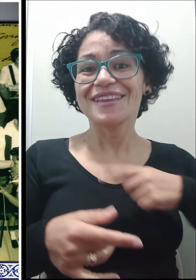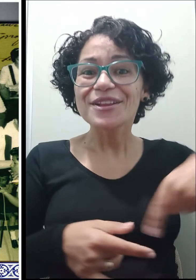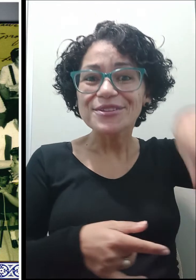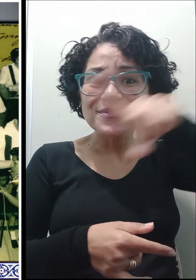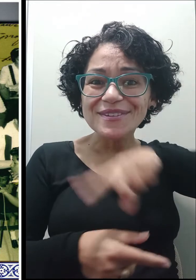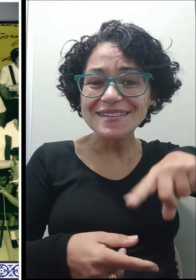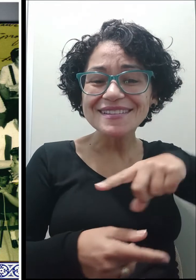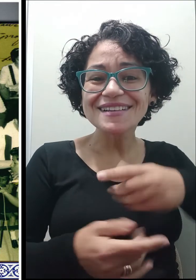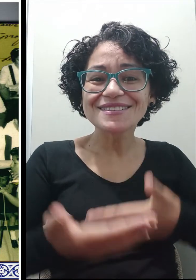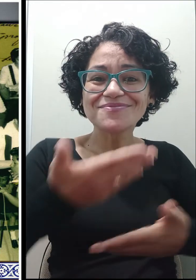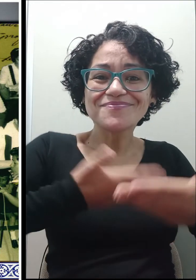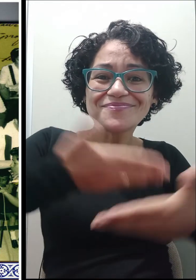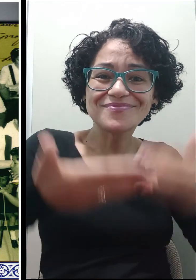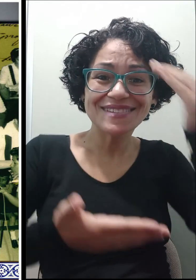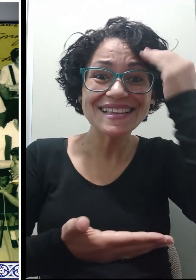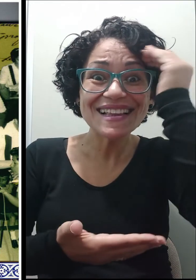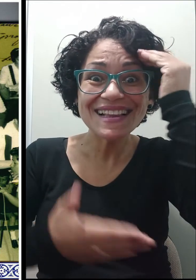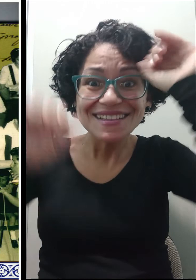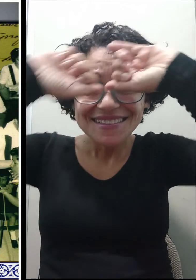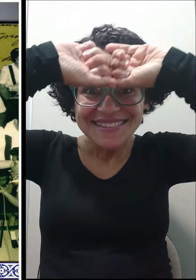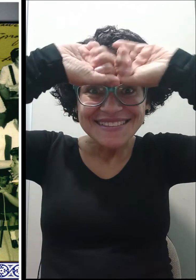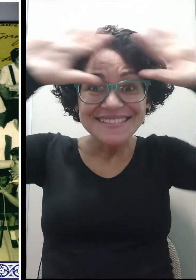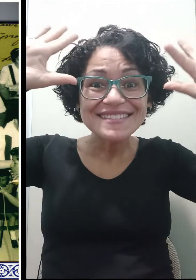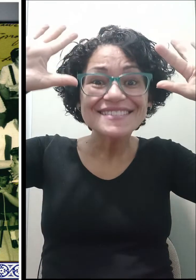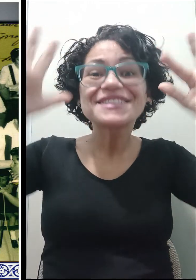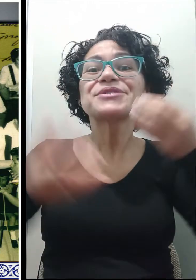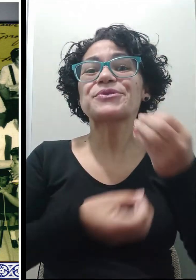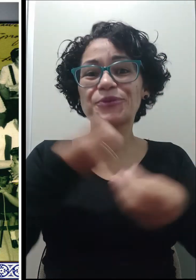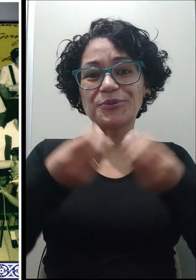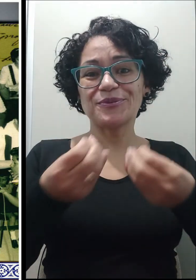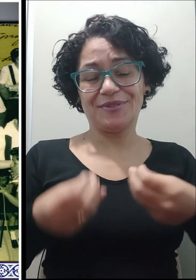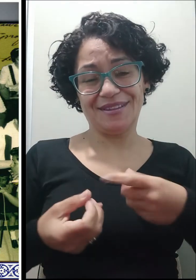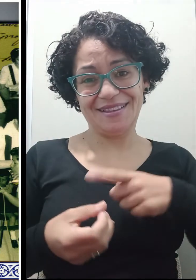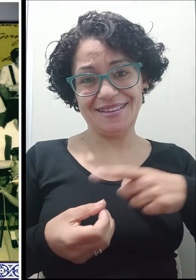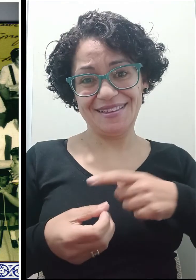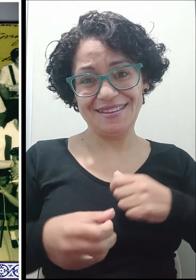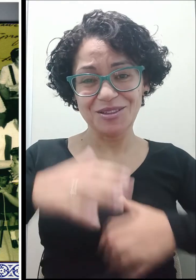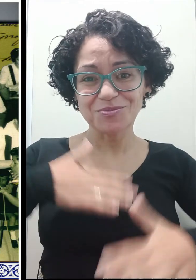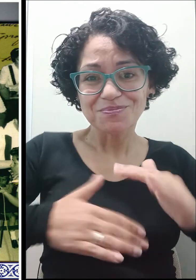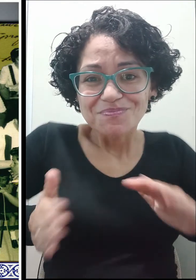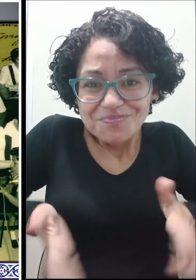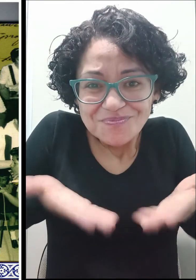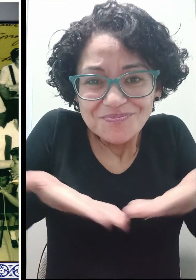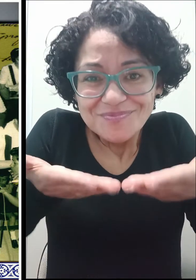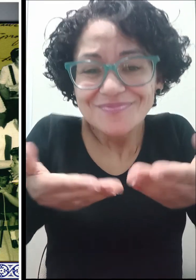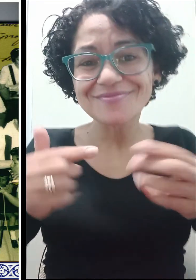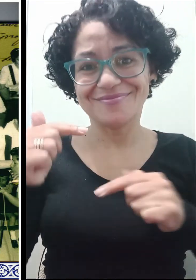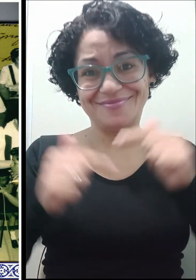gere compreensão de vocês, leitores, e promova